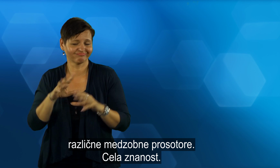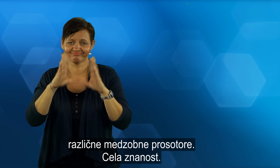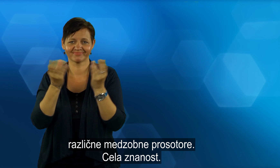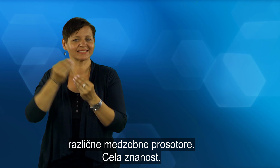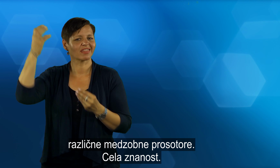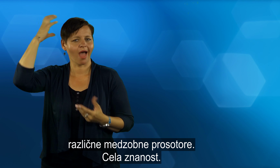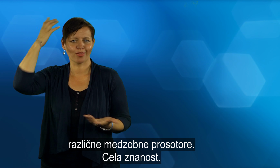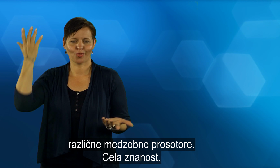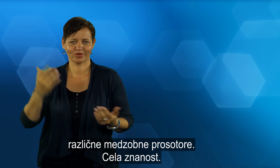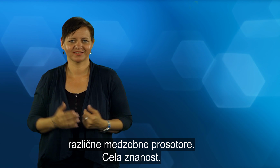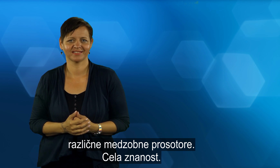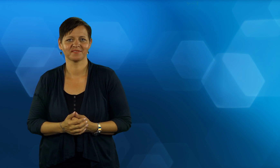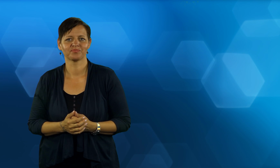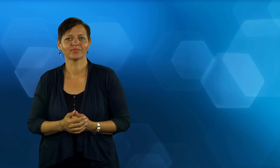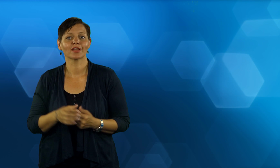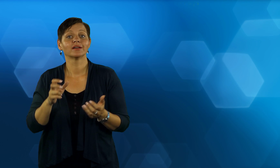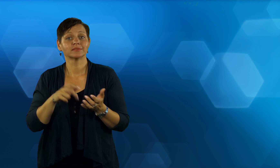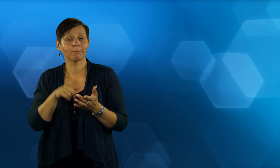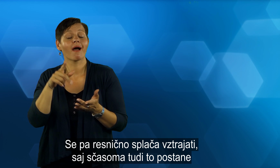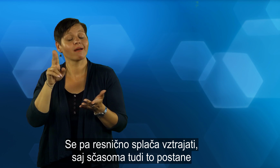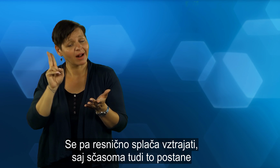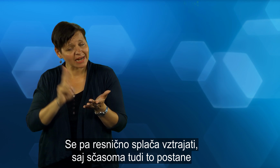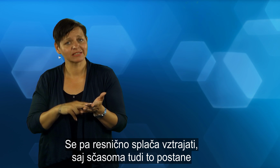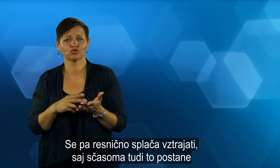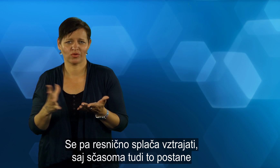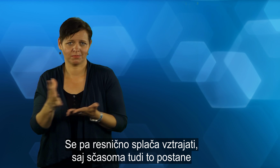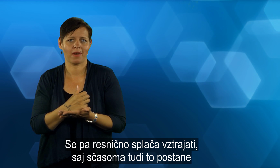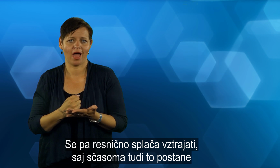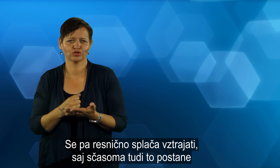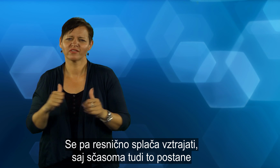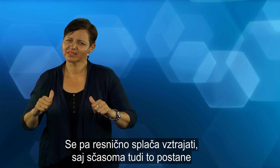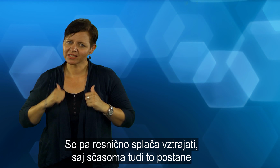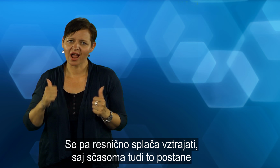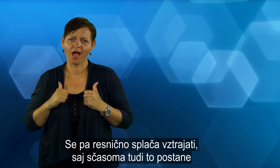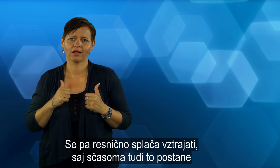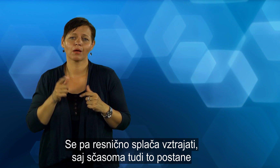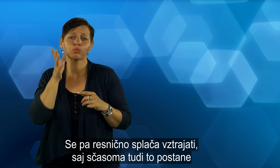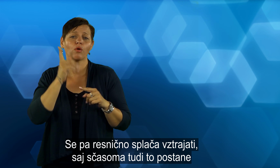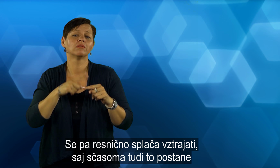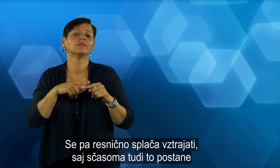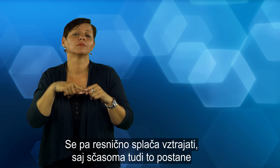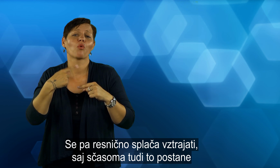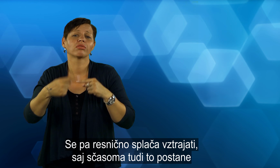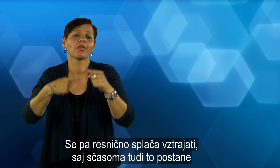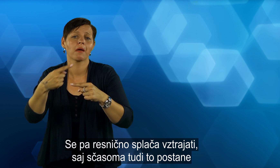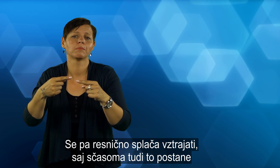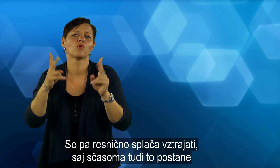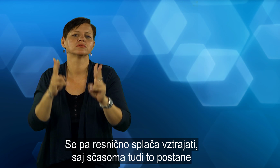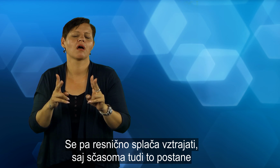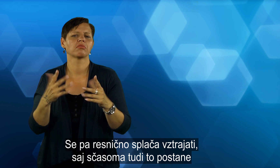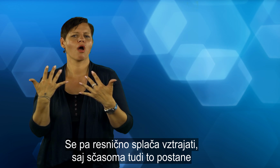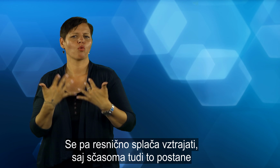Cela znanost. Se pa resnično splača vztrajati, saj sčasoma tudi to postane